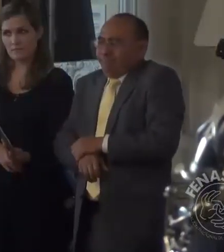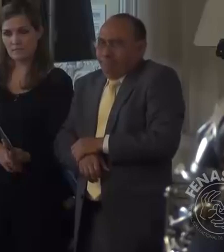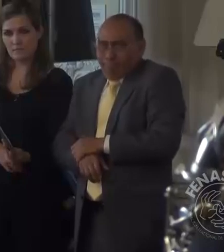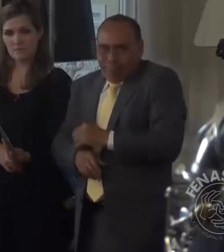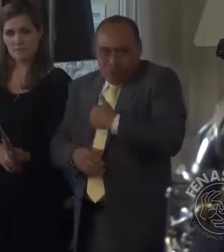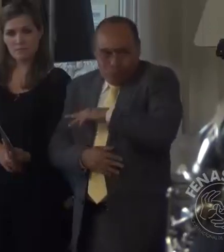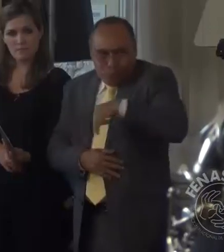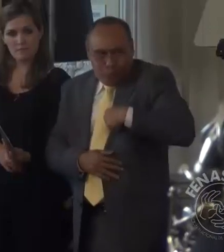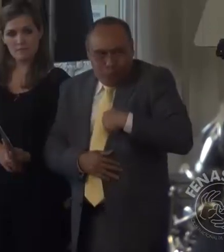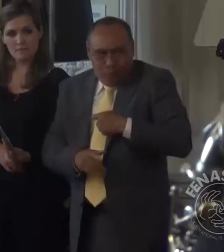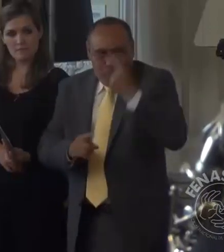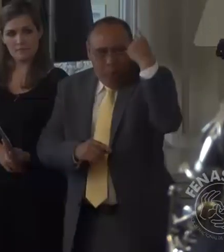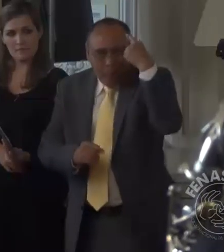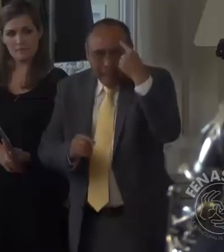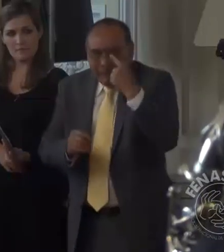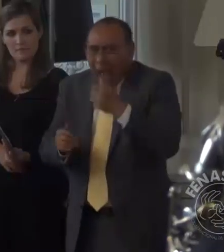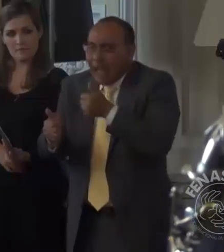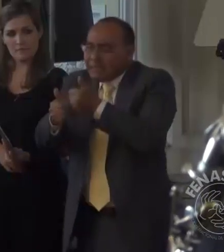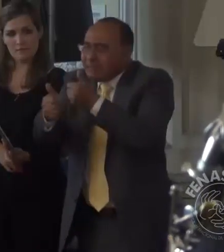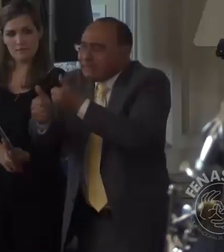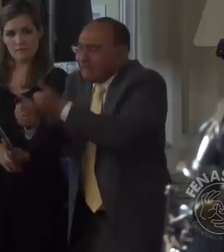que nos ven como objetos